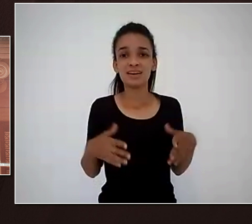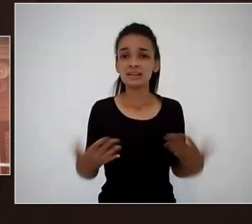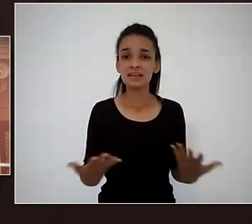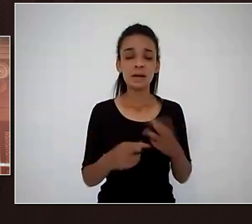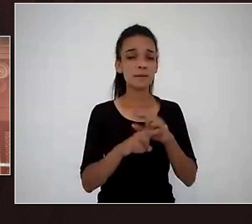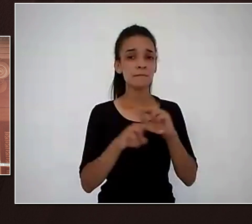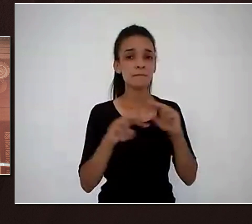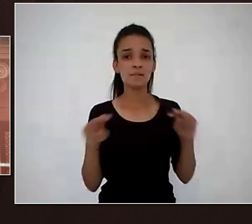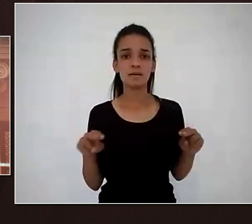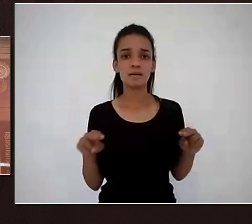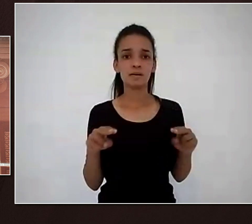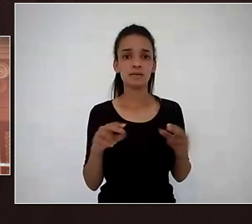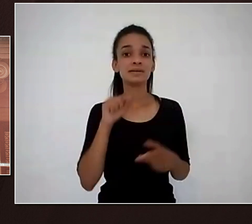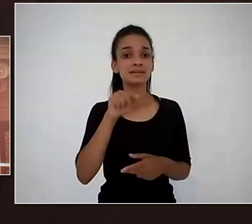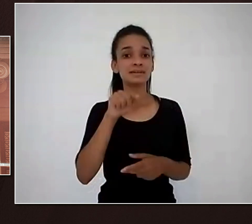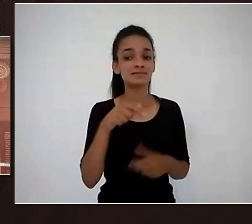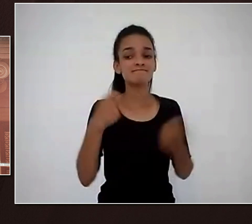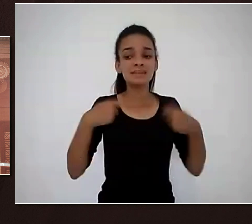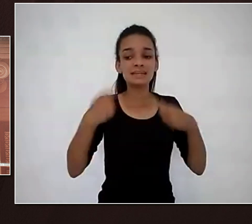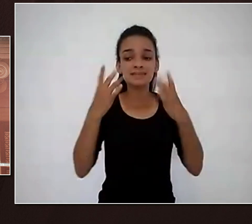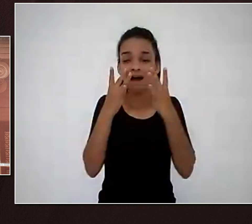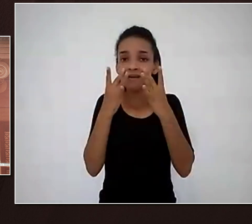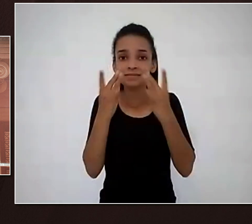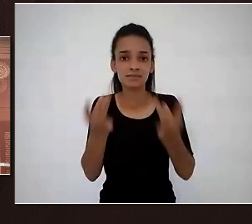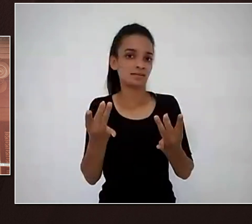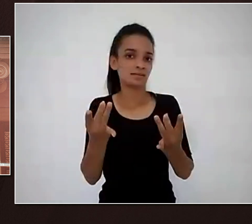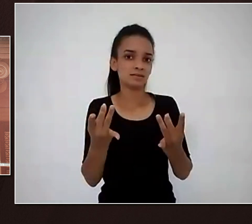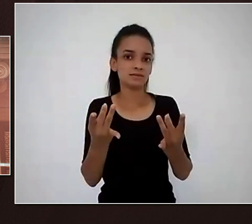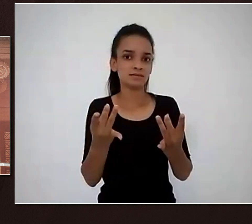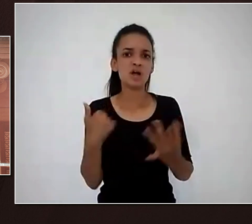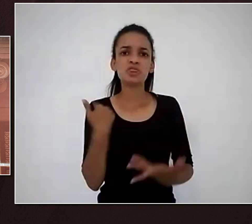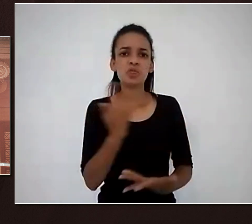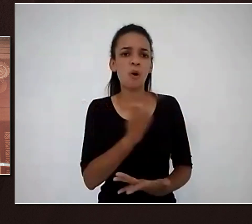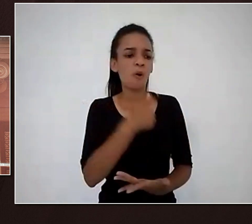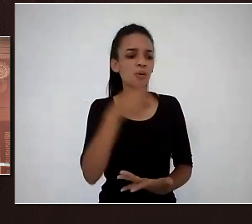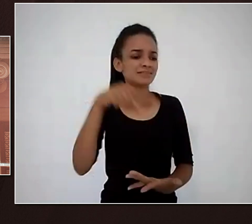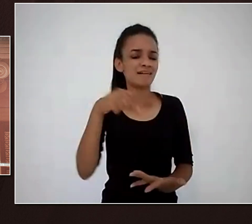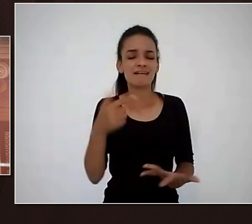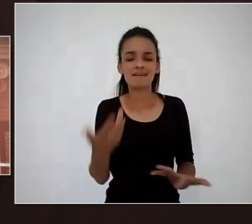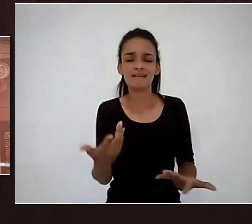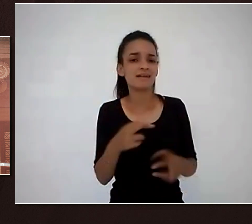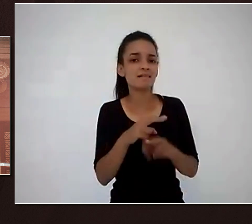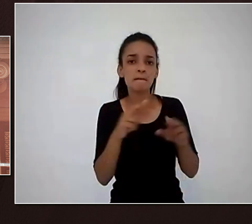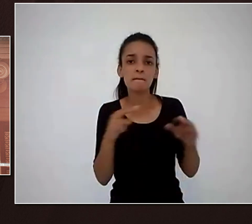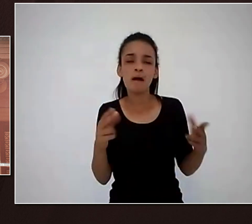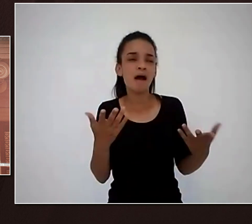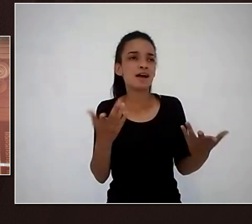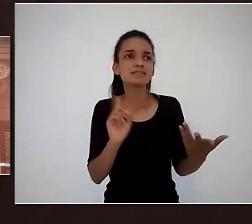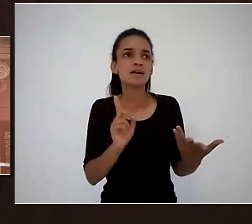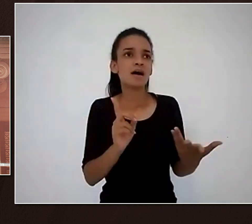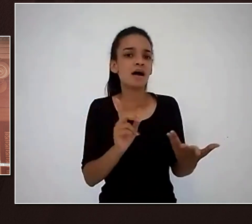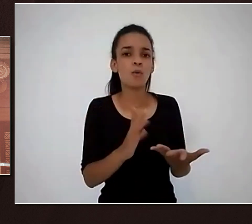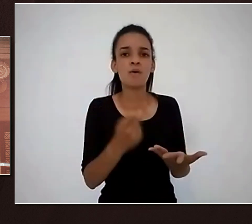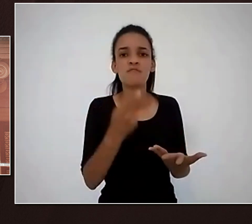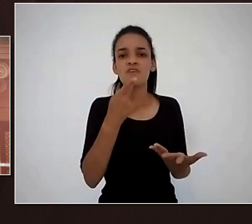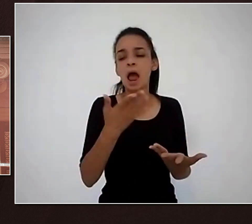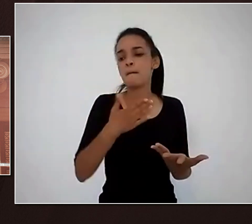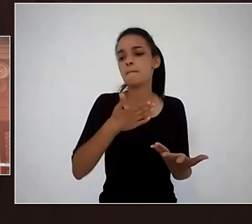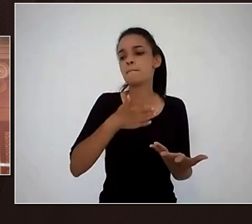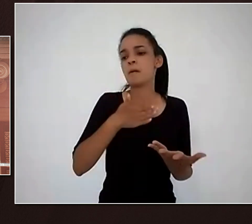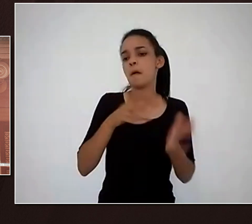é uma advertência. Nós não estamos aqui, queridos irmãos, para fazer uma obra nossa, não estamos aqui